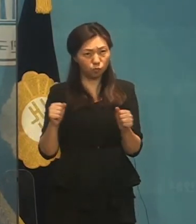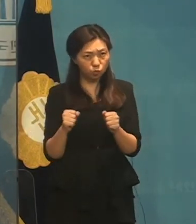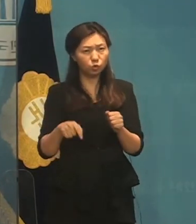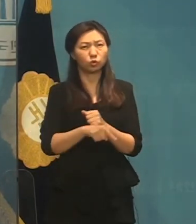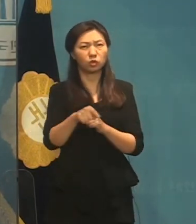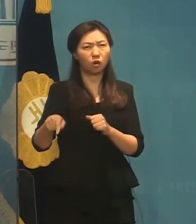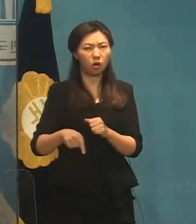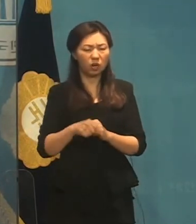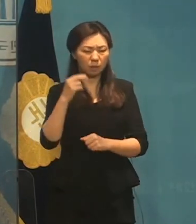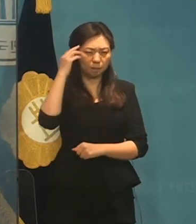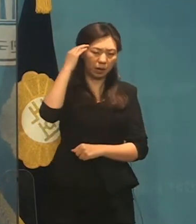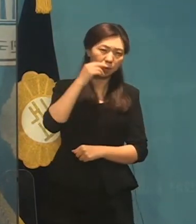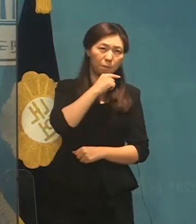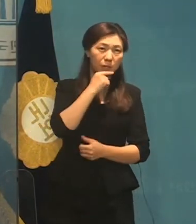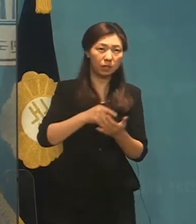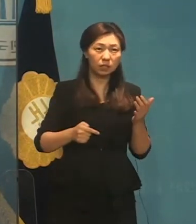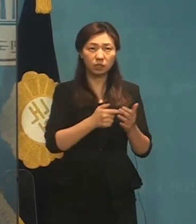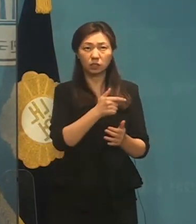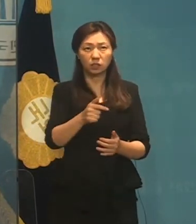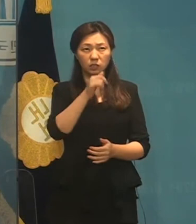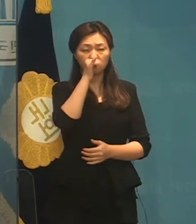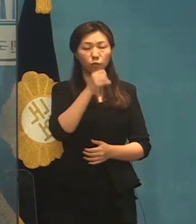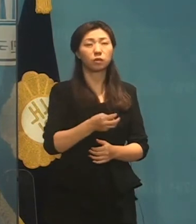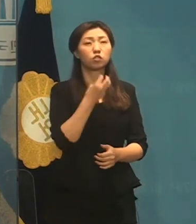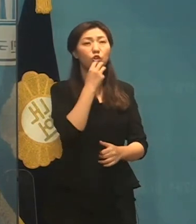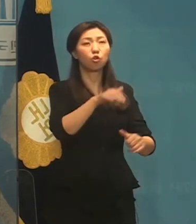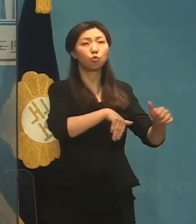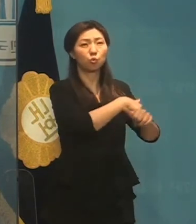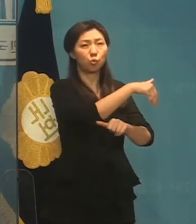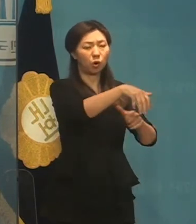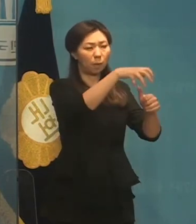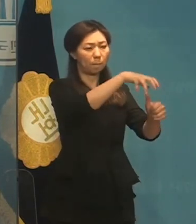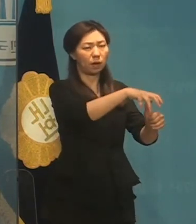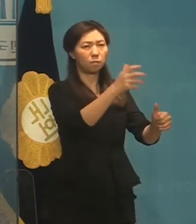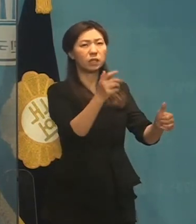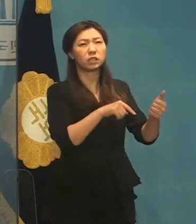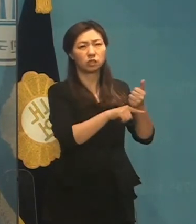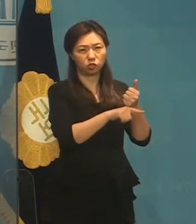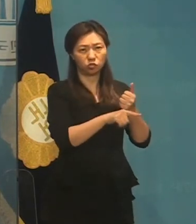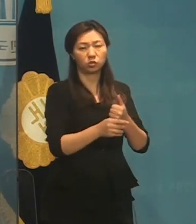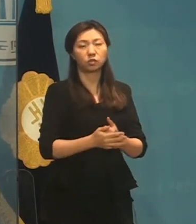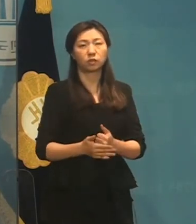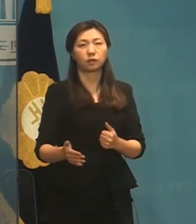것은 2008년 수도권 규제 완화 이후였습니다.